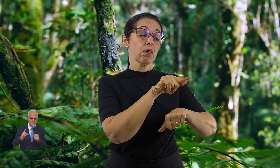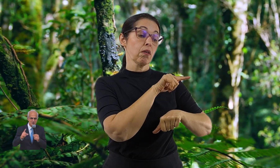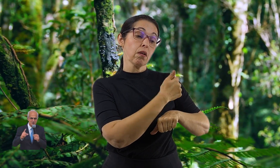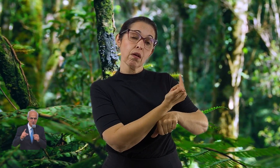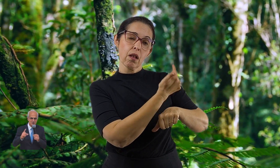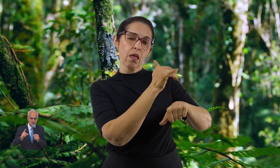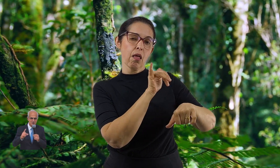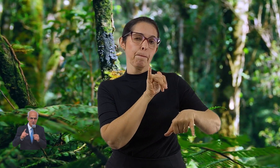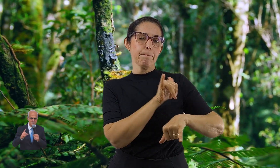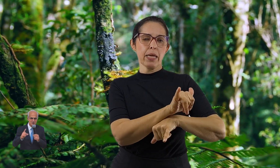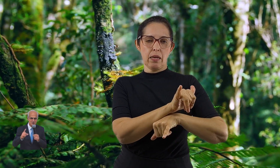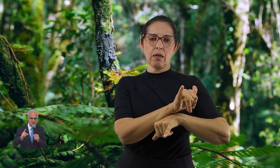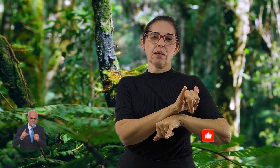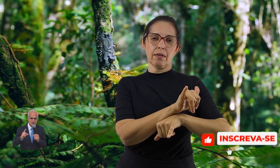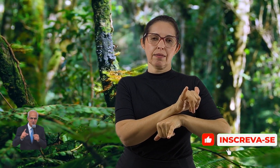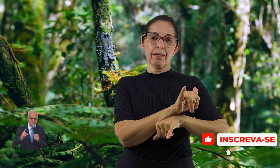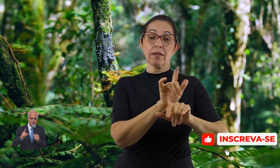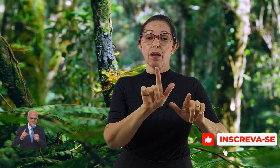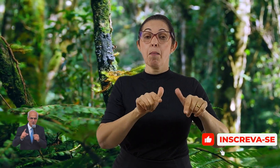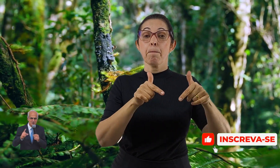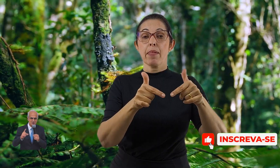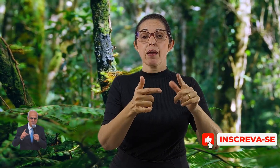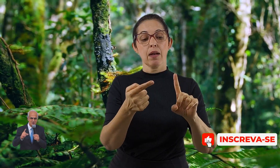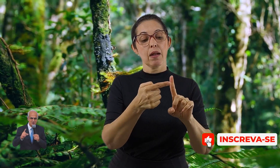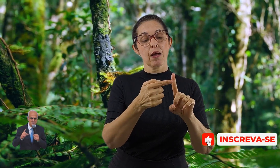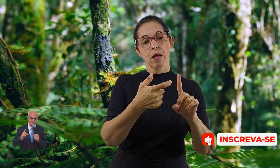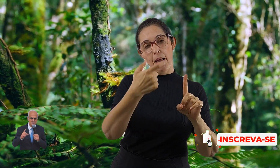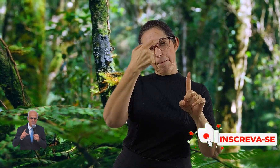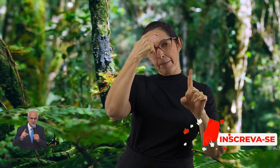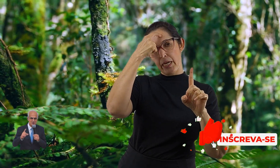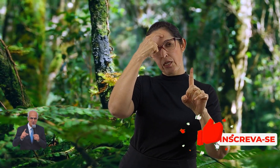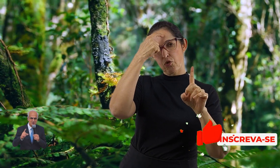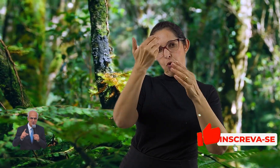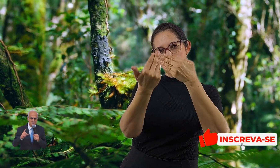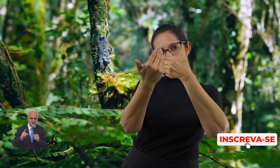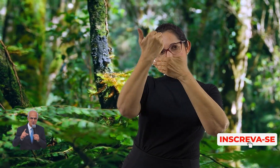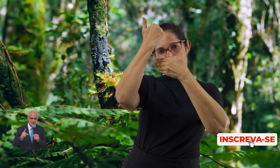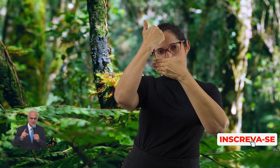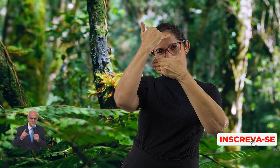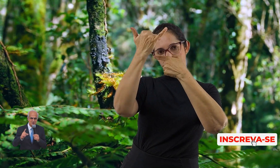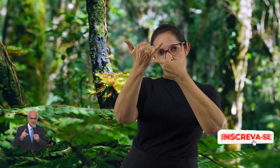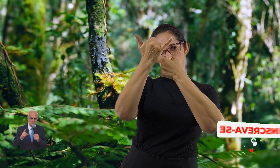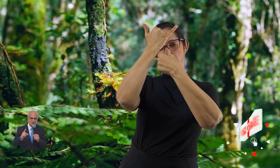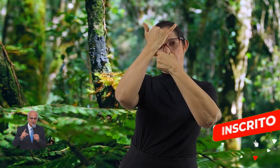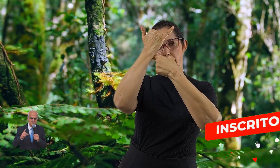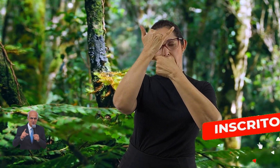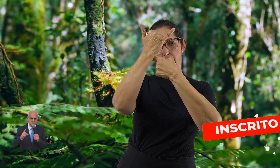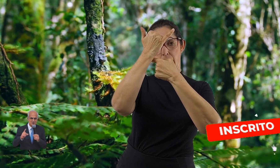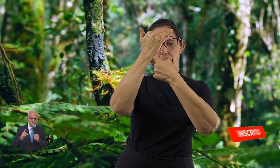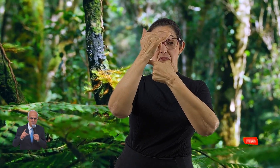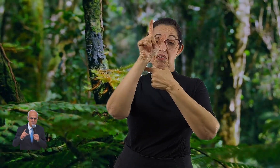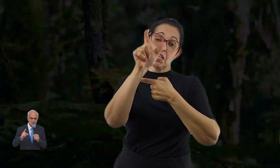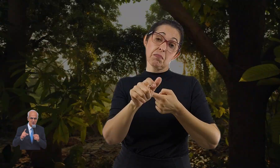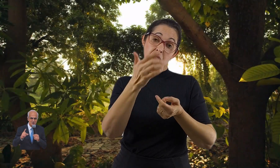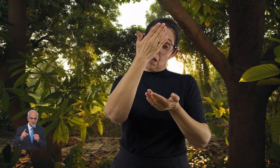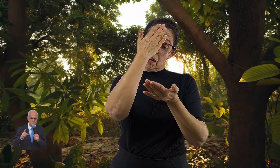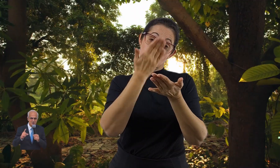enganador, e que opera na mente do homem o engano, e faz o homem acreditar na mentira.